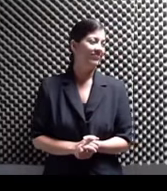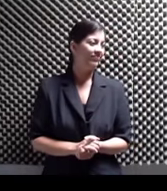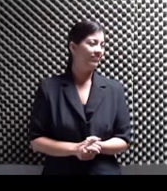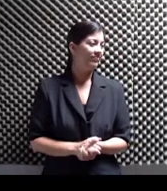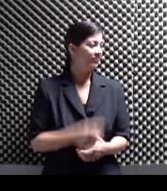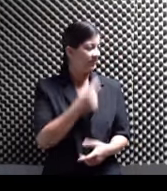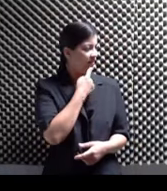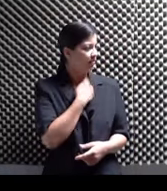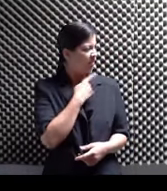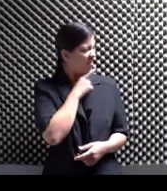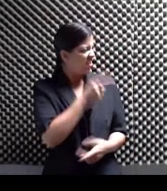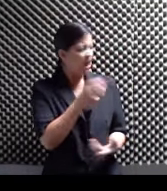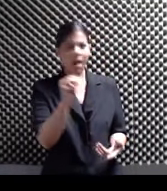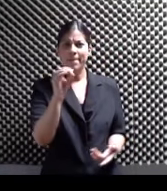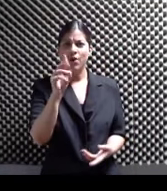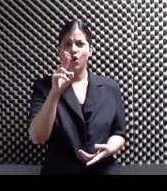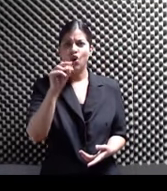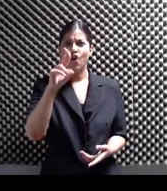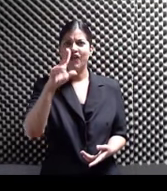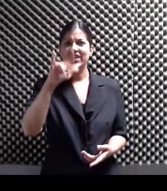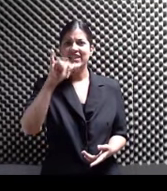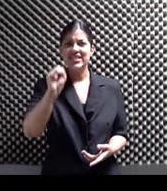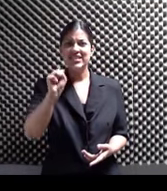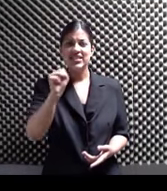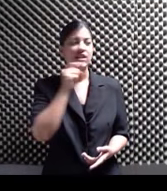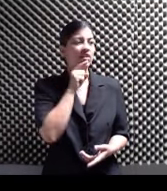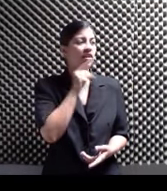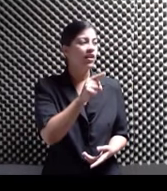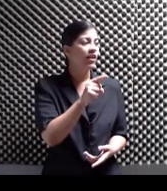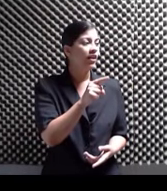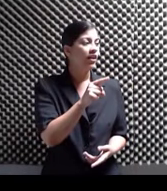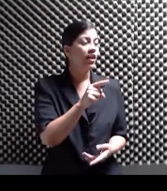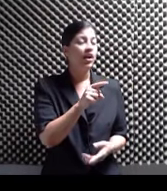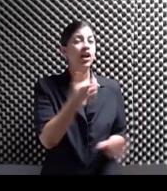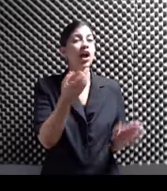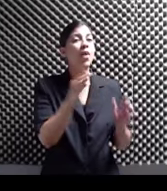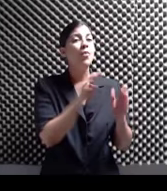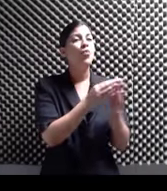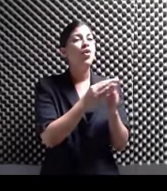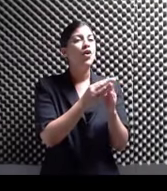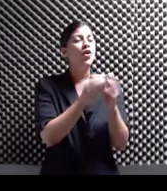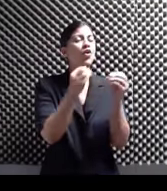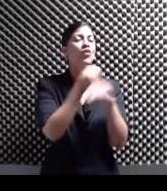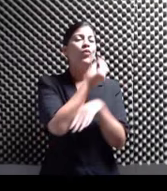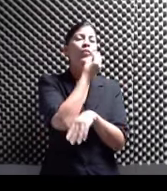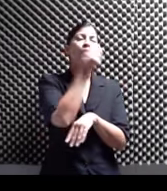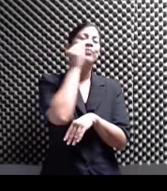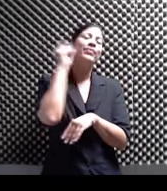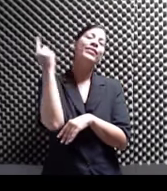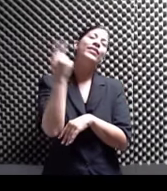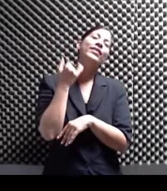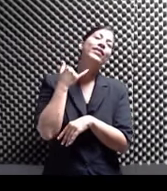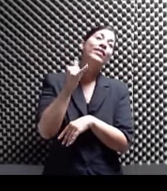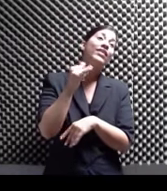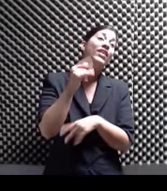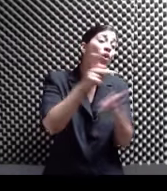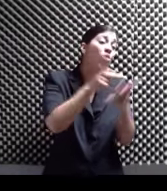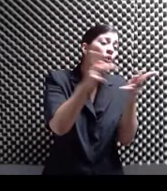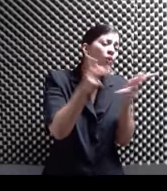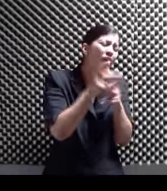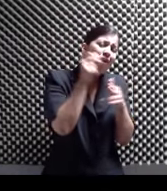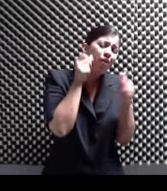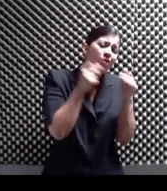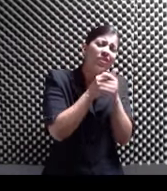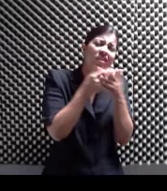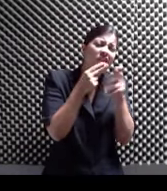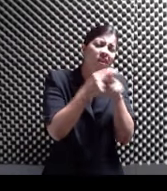Mira, ¿qué es eso? En Morovis. En Morovis, en el pueblo de la eterna primavera, se encuentra escondido el ajá, nido